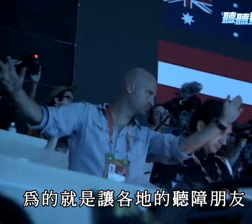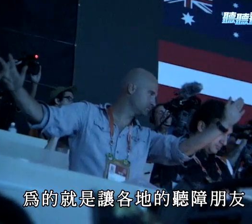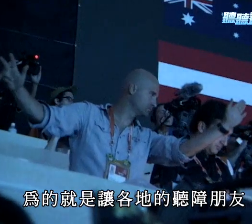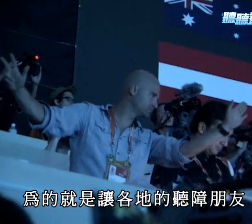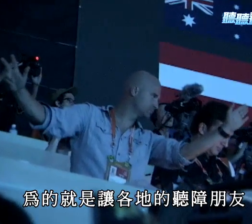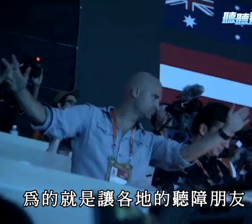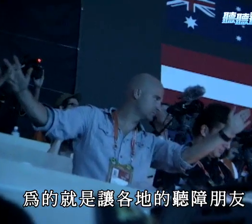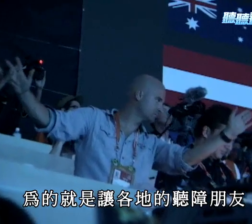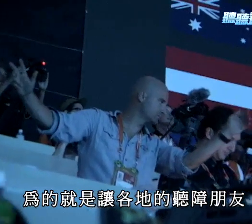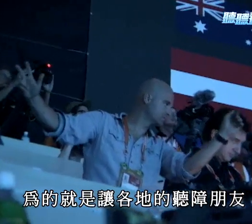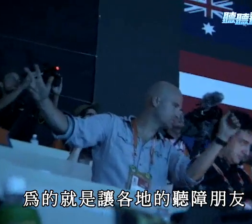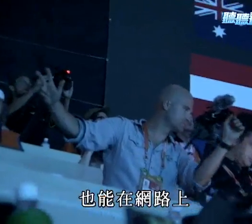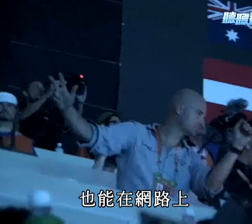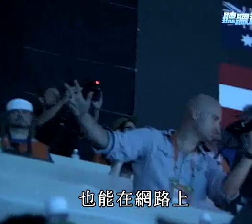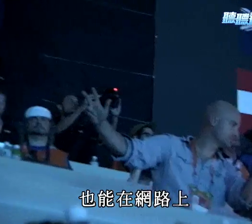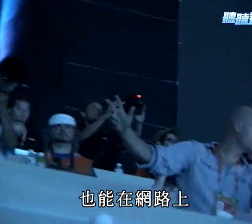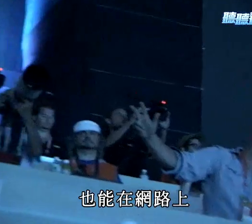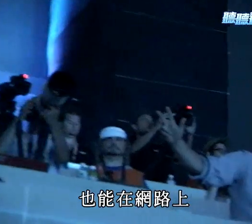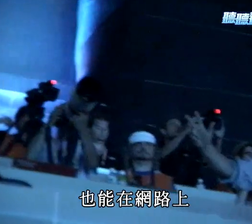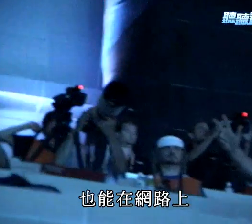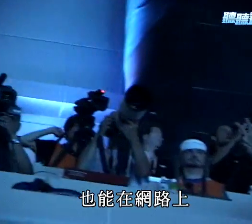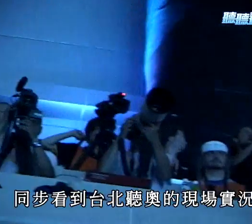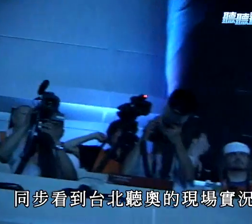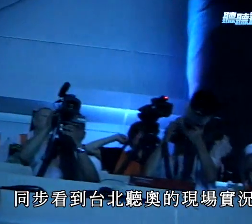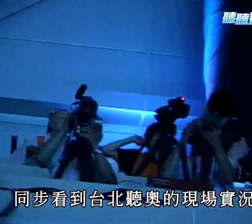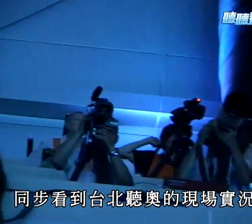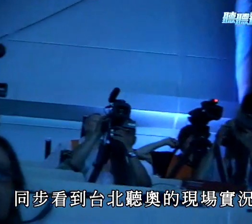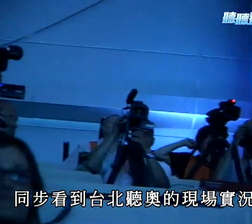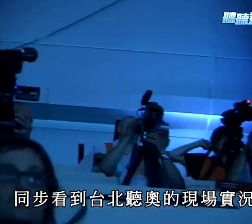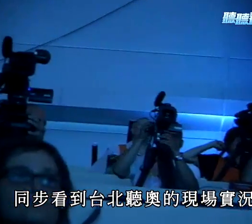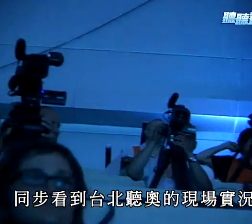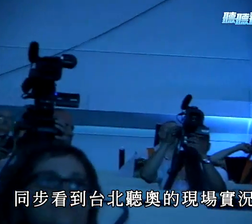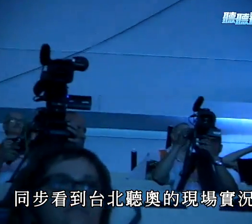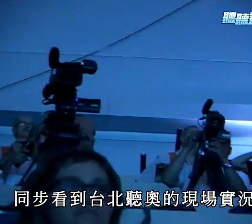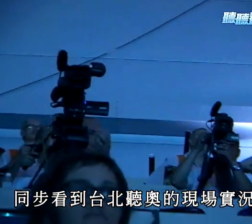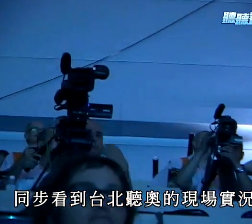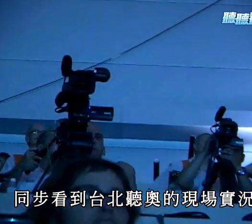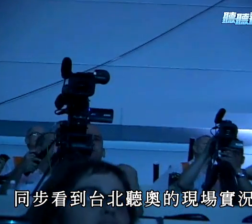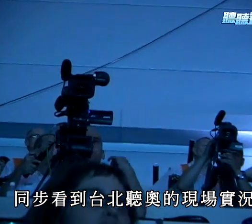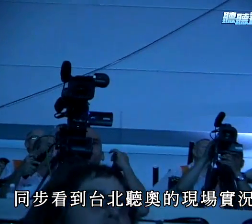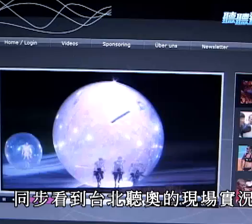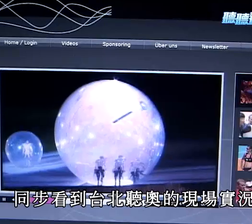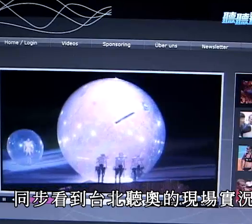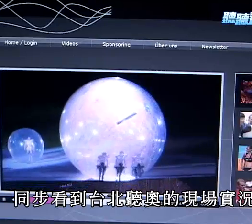各地的听障朋友也能在网络上同步看到台北听奥的现场实况。